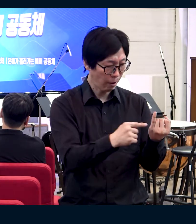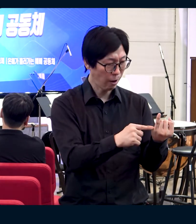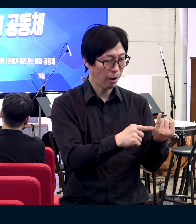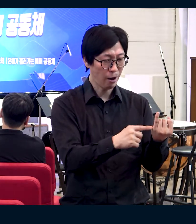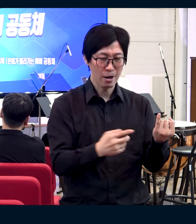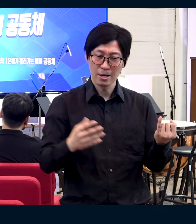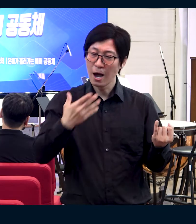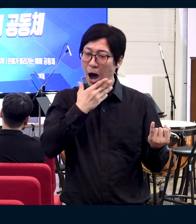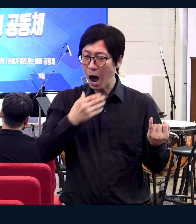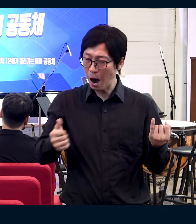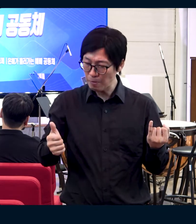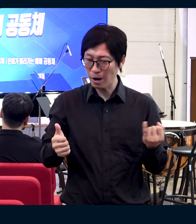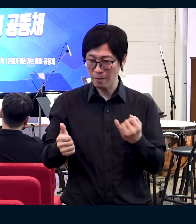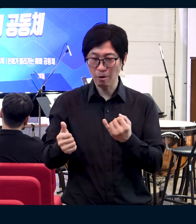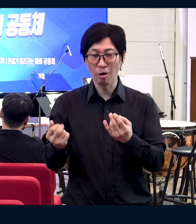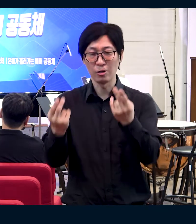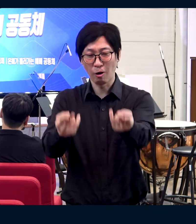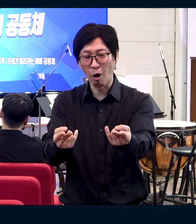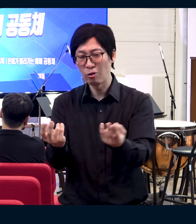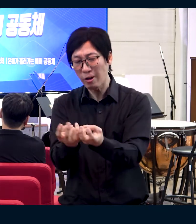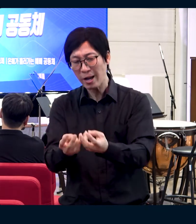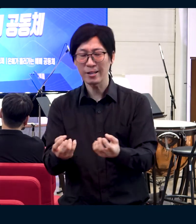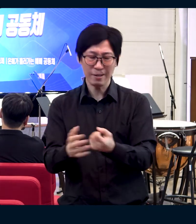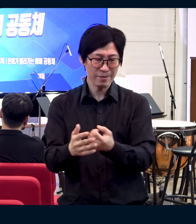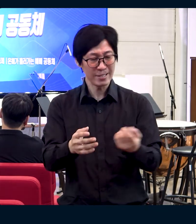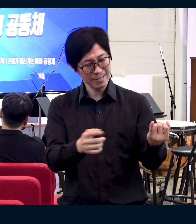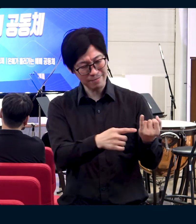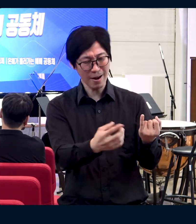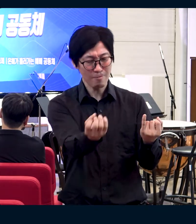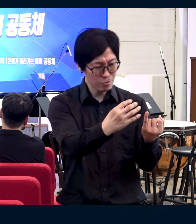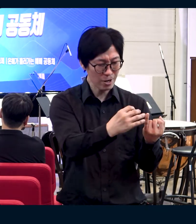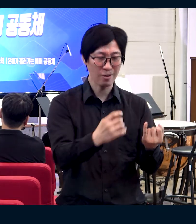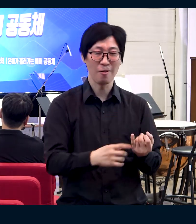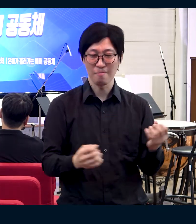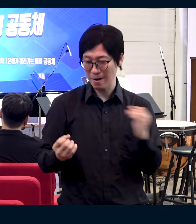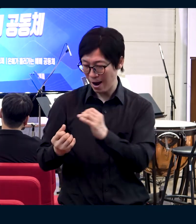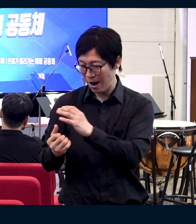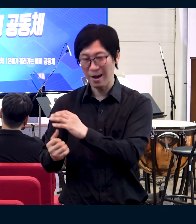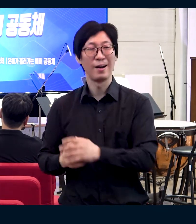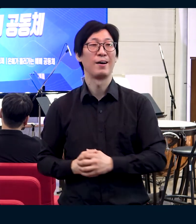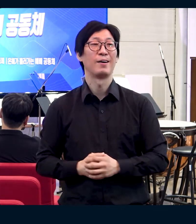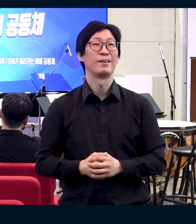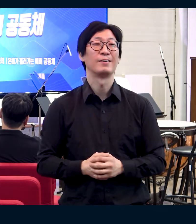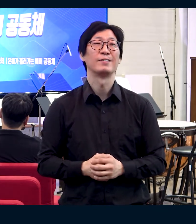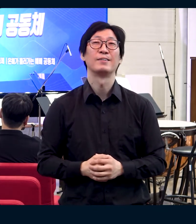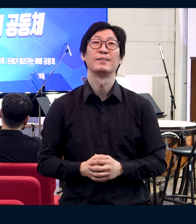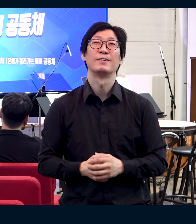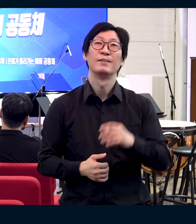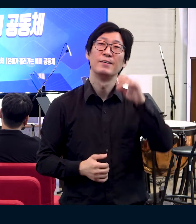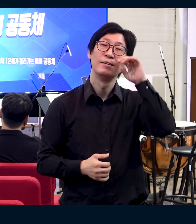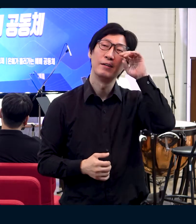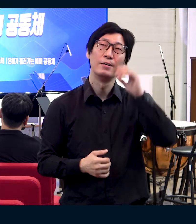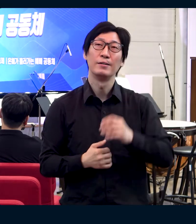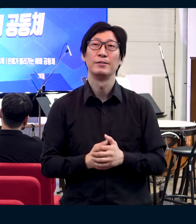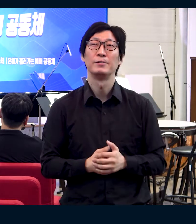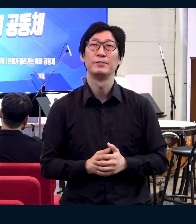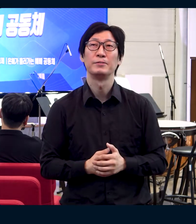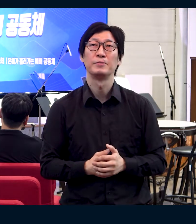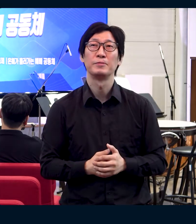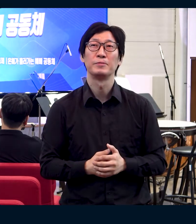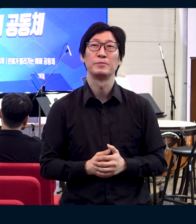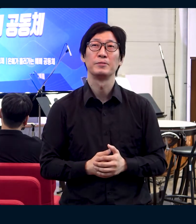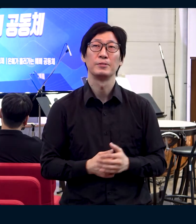어떻게 했길래 걔가 나한테 이럴 수 있느냐 이러면서 막 그냥 이렇게 비난하는데,